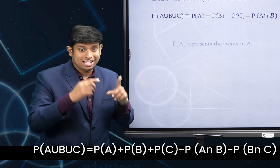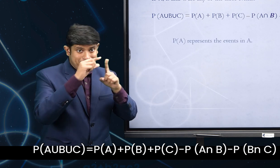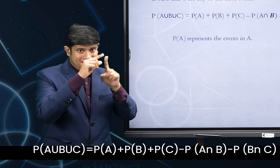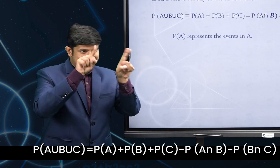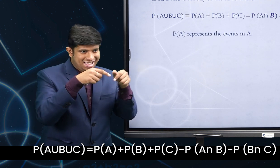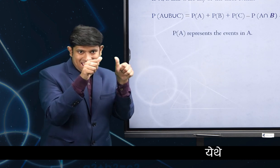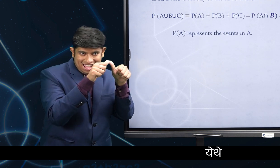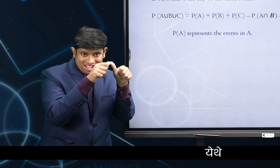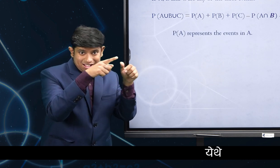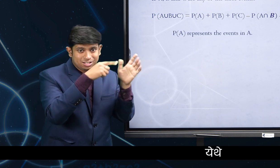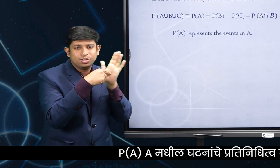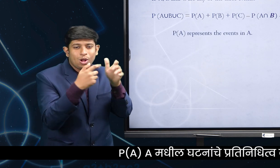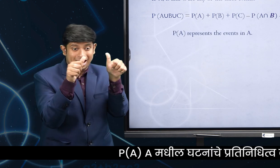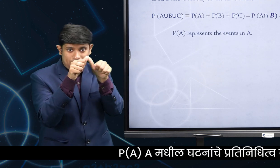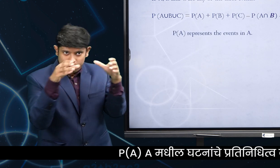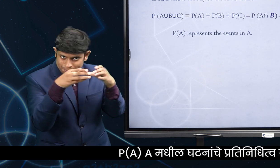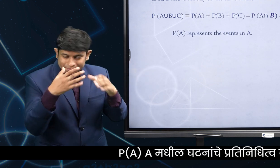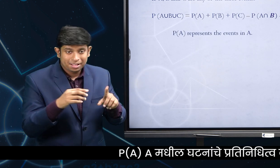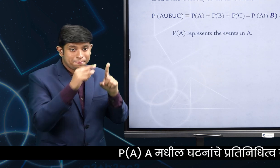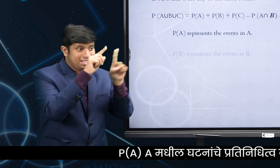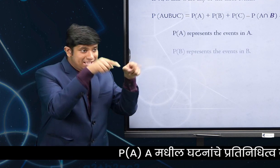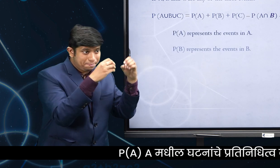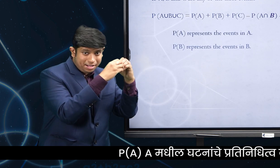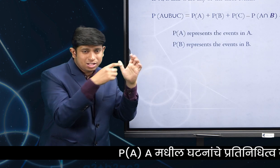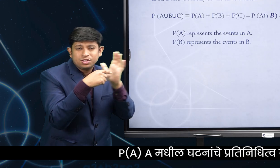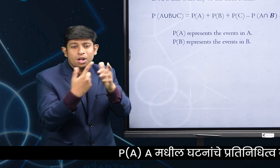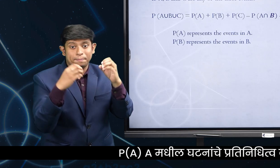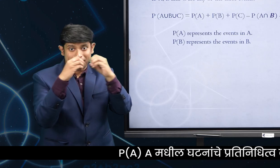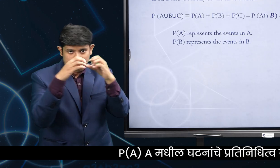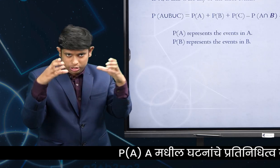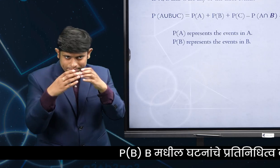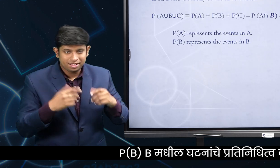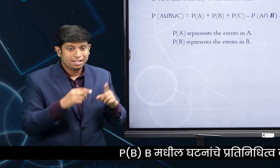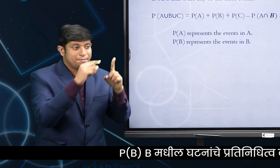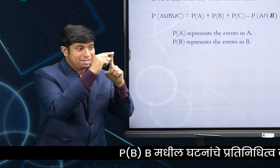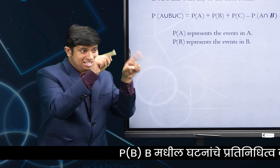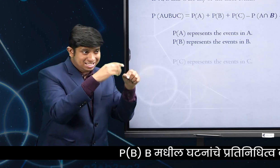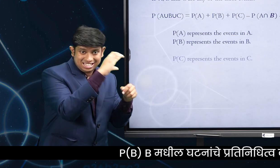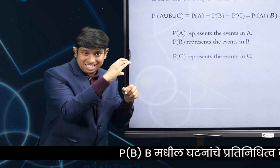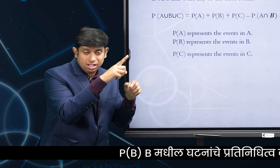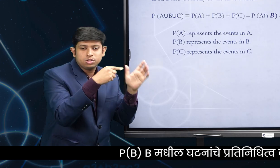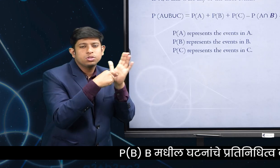C. येथे A मधील घटनांचे प्रतिनिधित्व करतो. B मधील